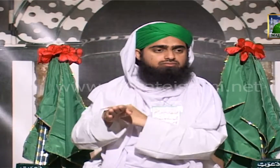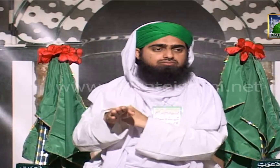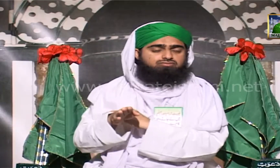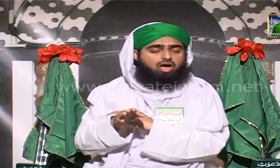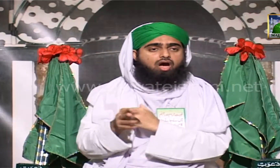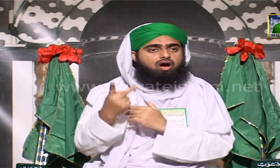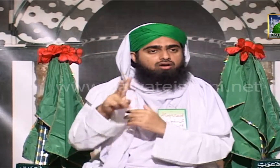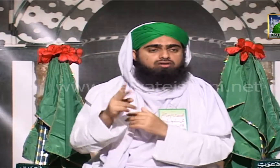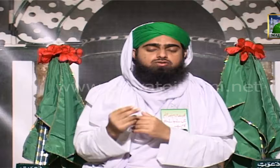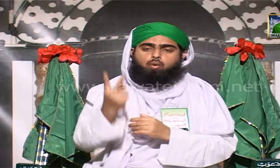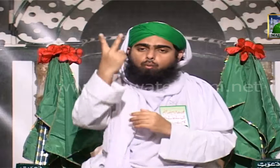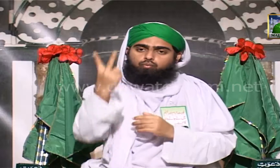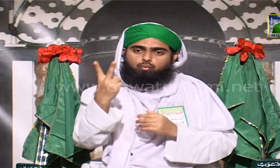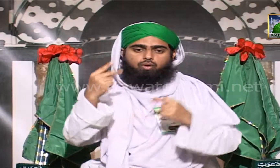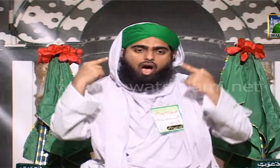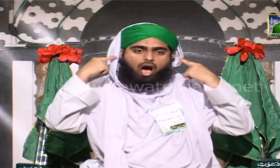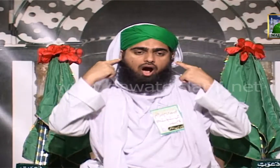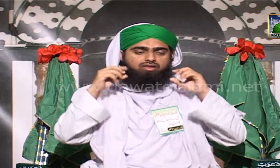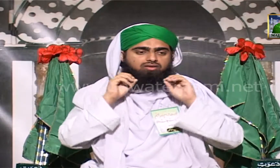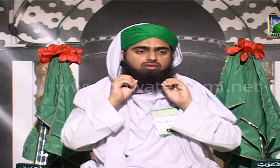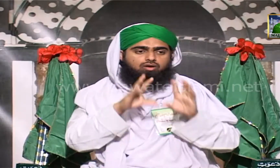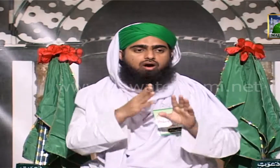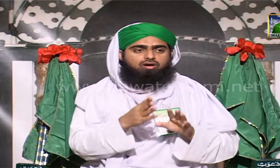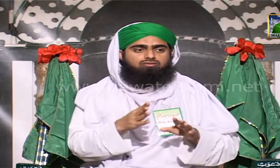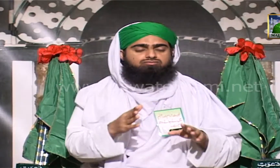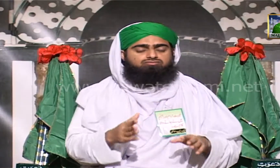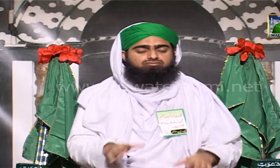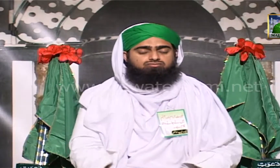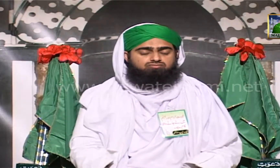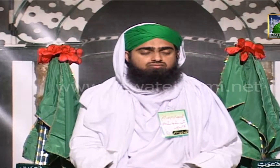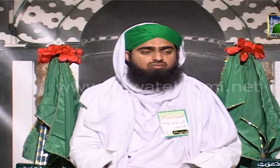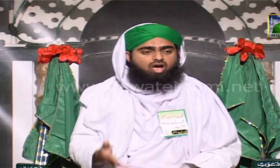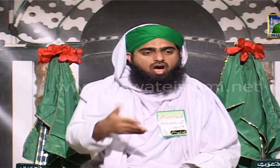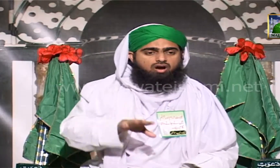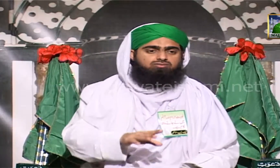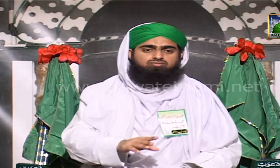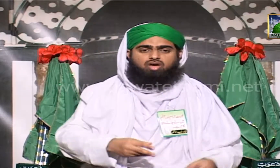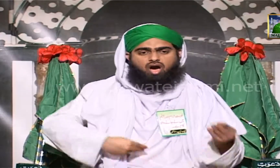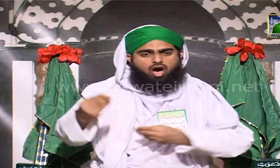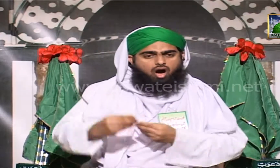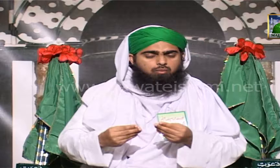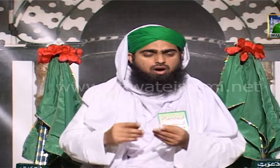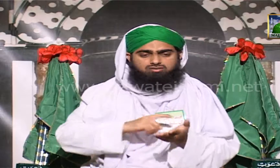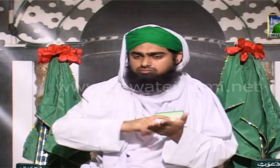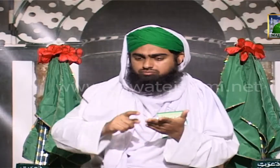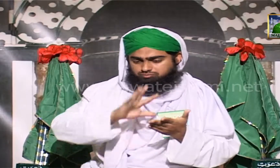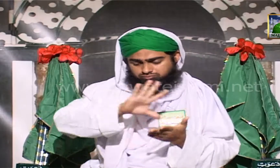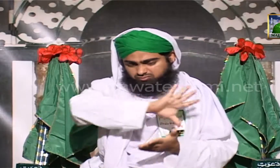کے بعد آپ کو پتا ہے کہ لین دین کاروبار کرنا حرام ہے. دھندے لگے ہوتے ہیں، گاڑیاں چل رہی ہوتی ہیں، بندے بھی